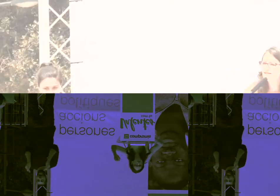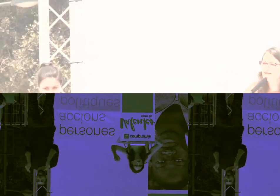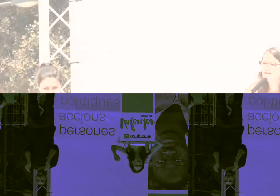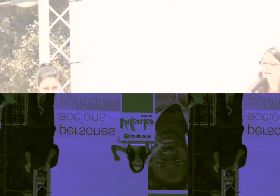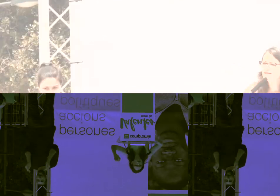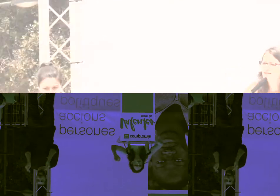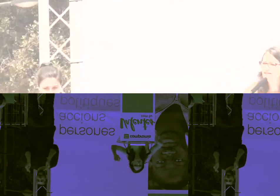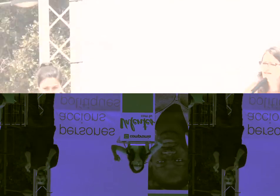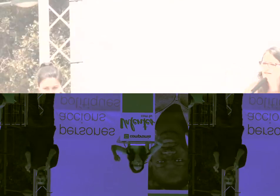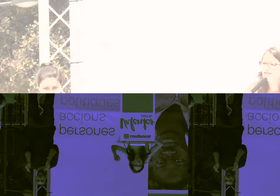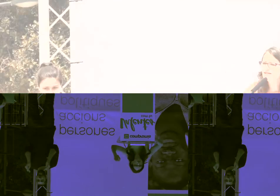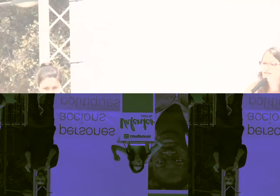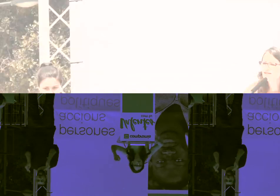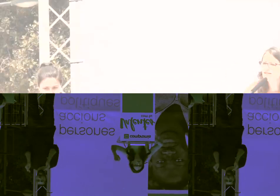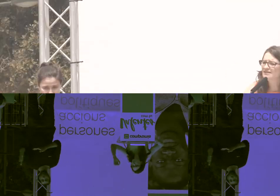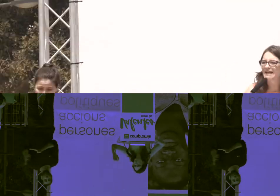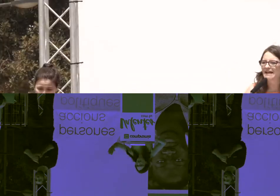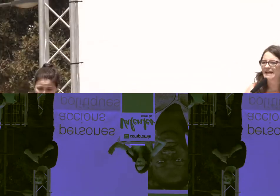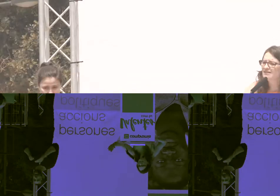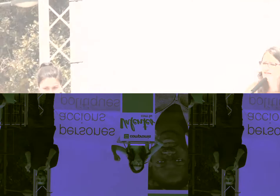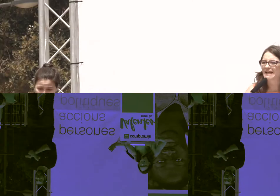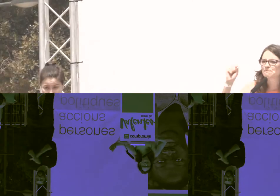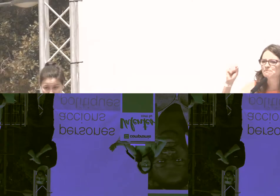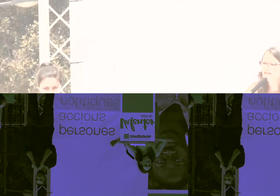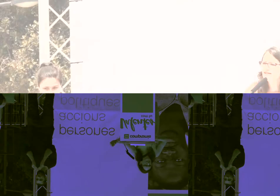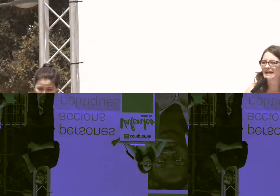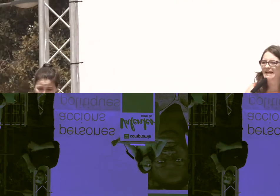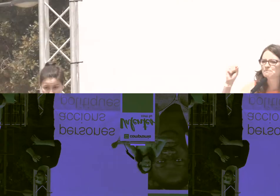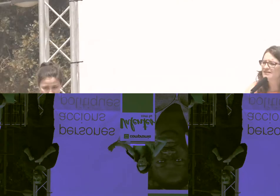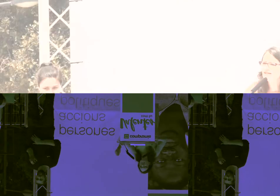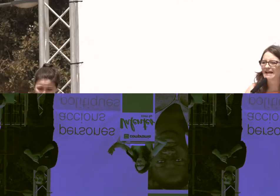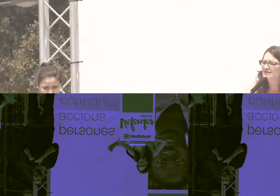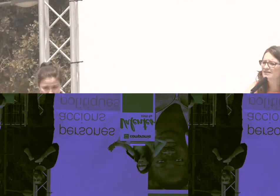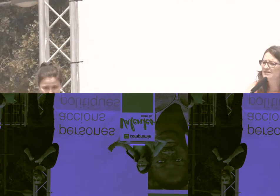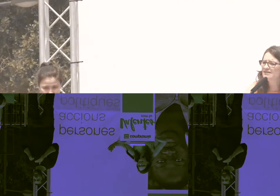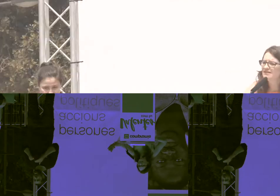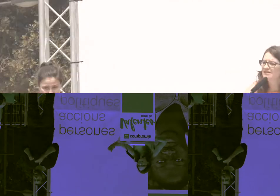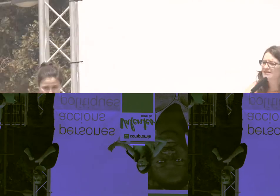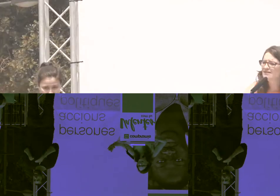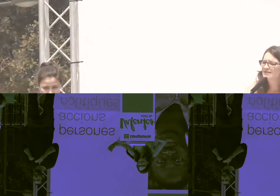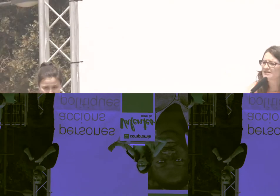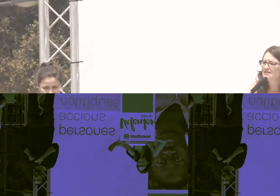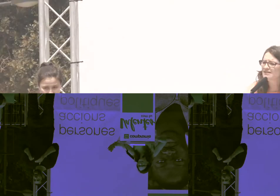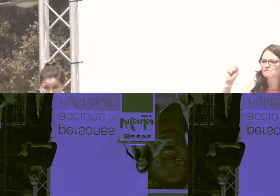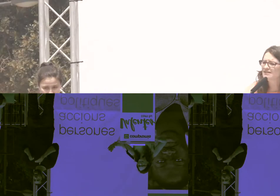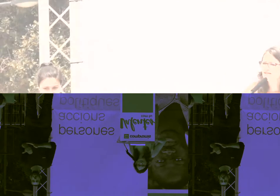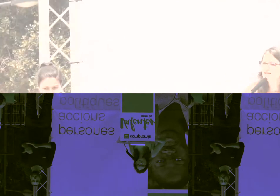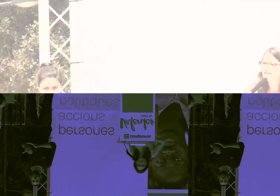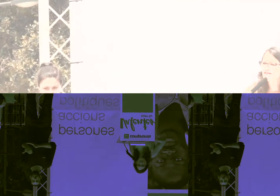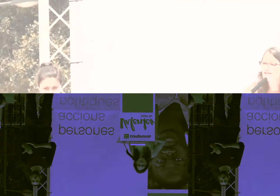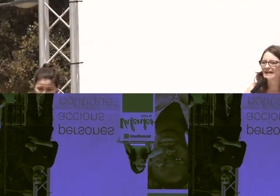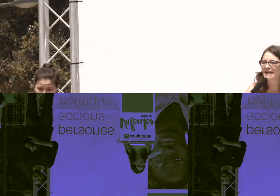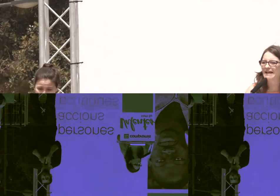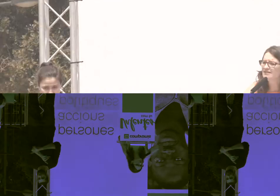té que tindre accés a una vivenda. No és un bé per a que quatre se facin rics, és un dret constitucional que anem a garantir en esta llei. Això